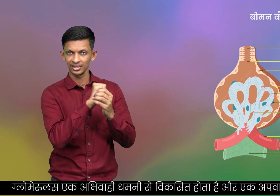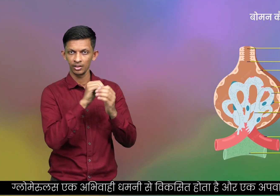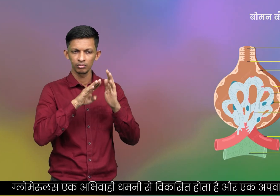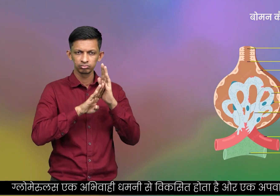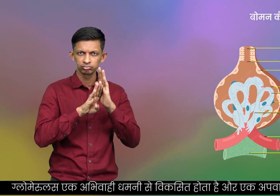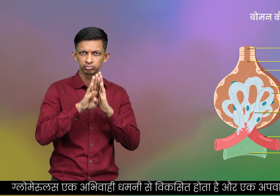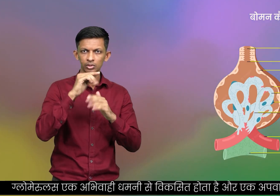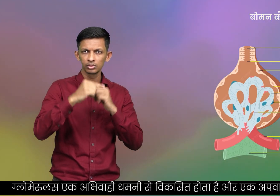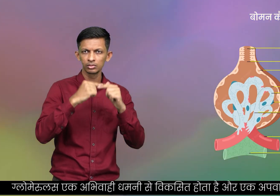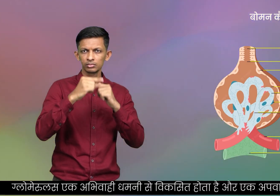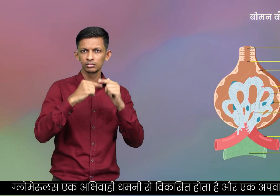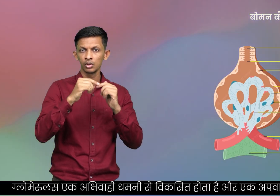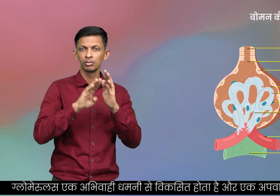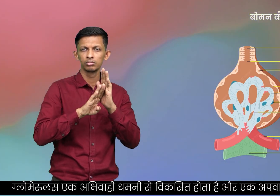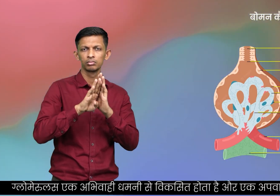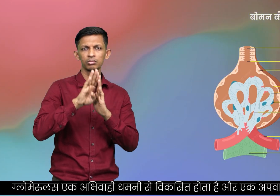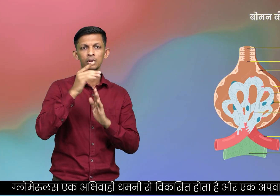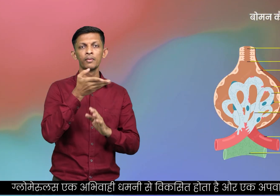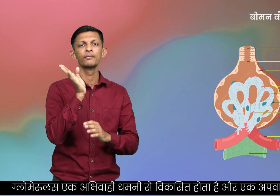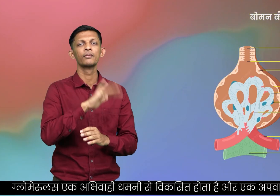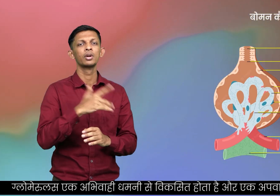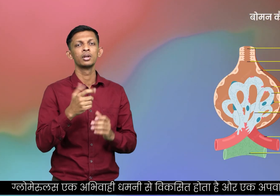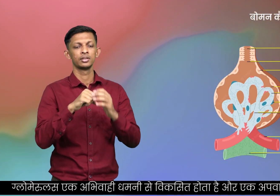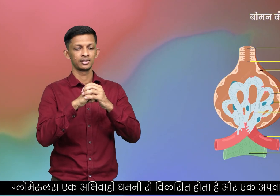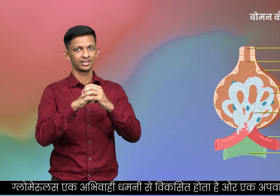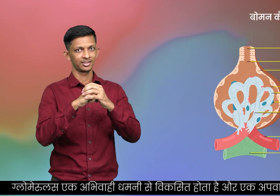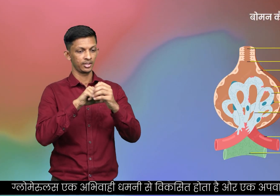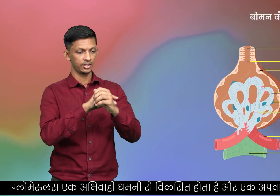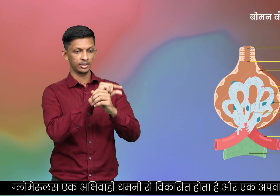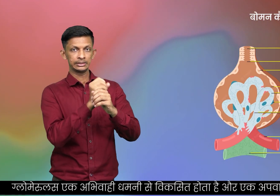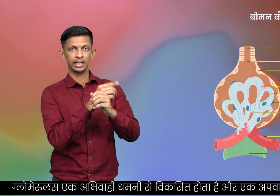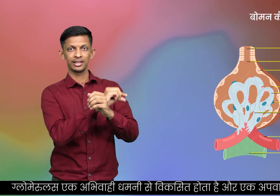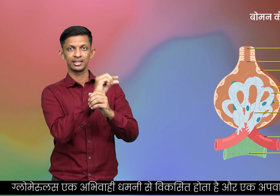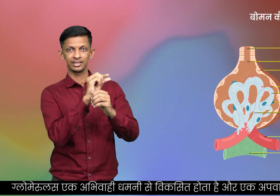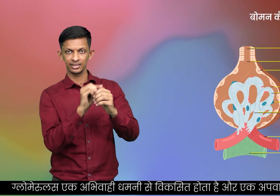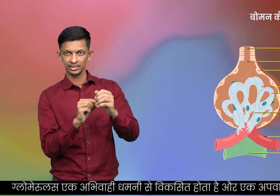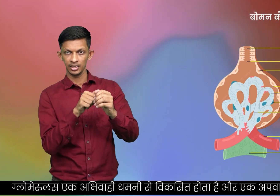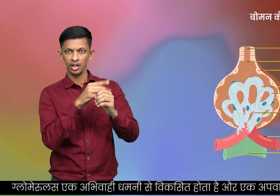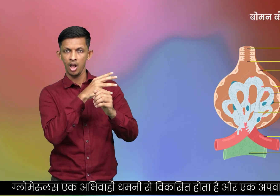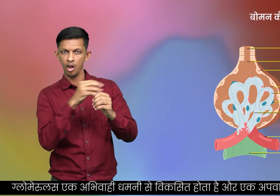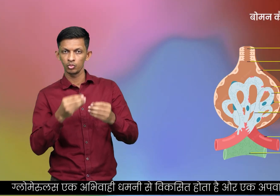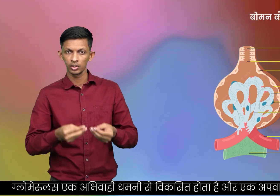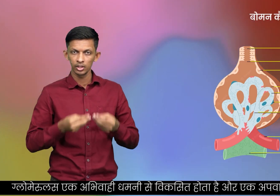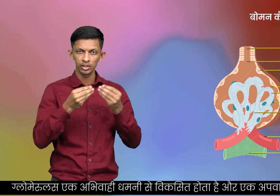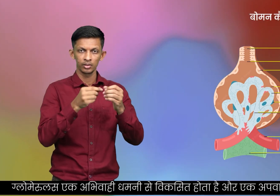उसे वृक्कीय संपुट कहा जाता है। ग्लोमेरुलस एक अभिवाही धमनी